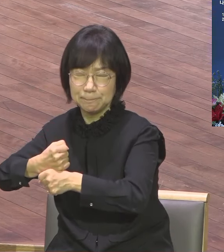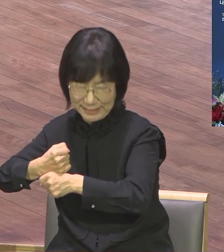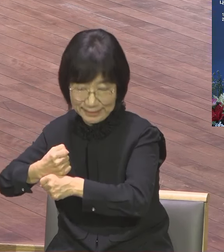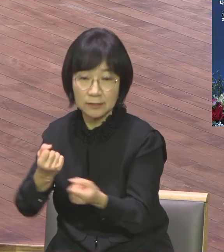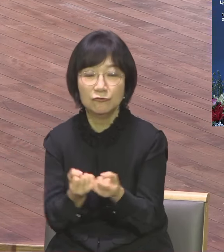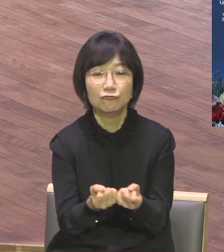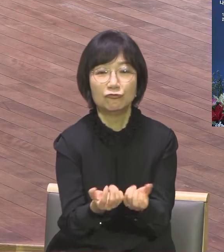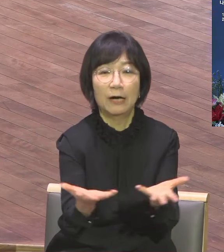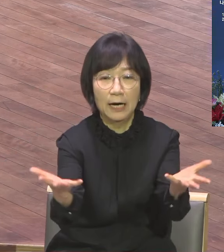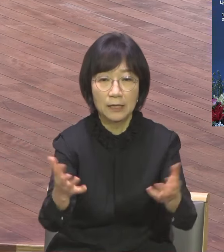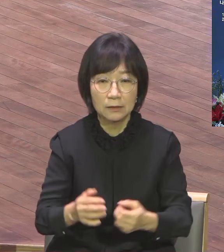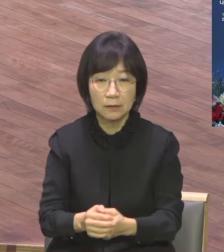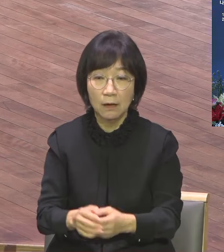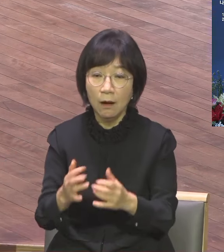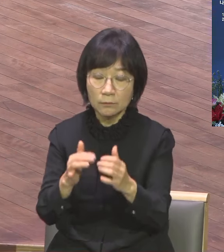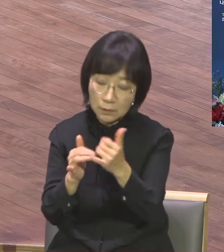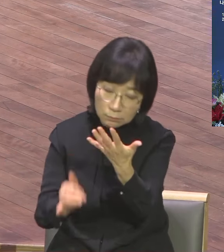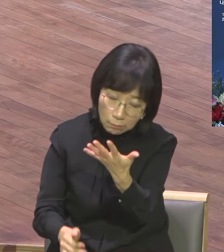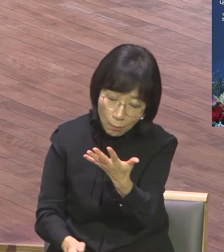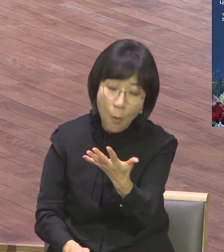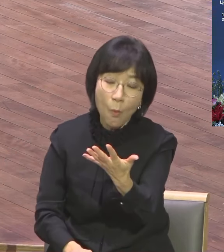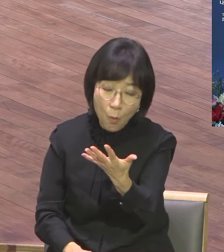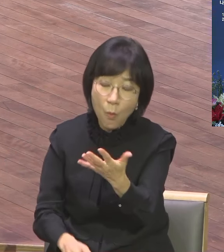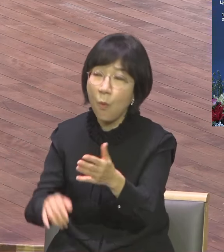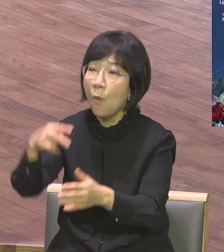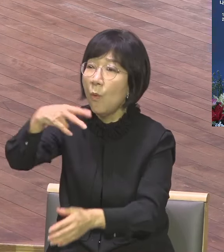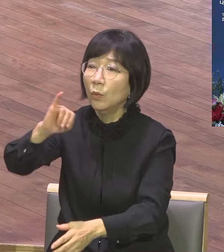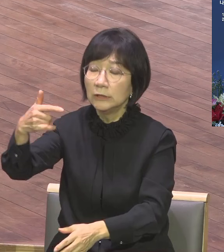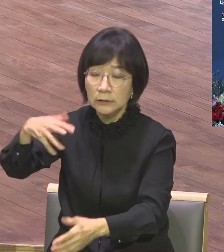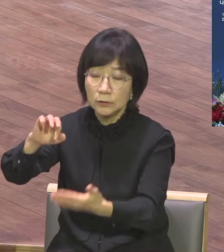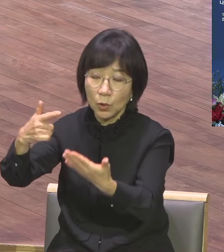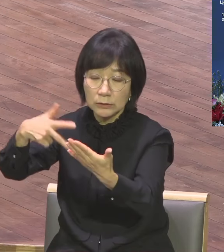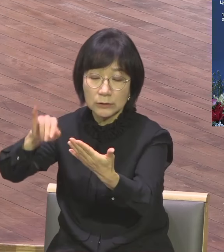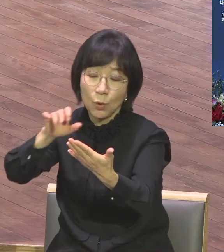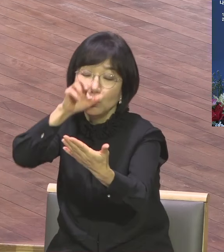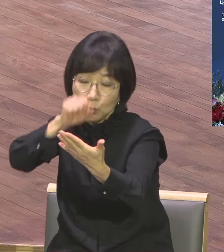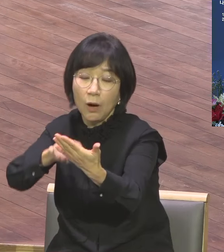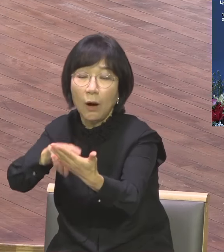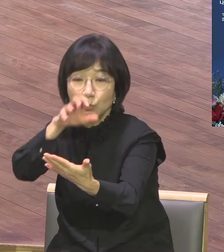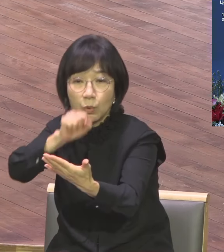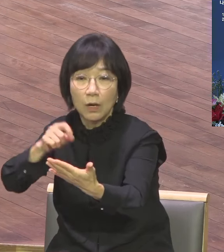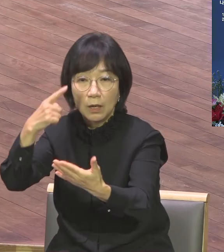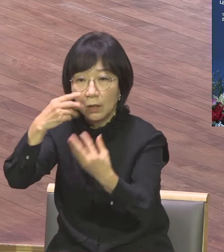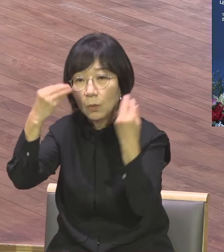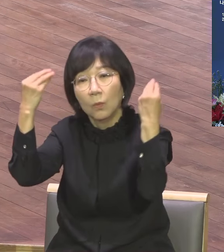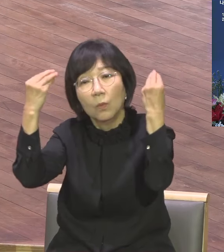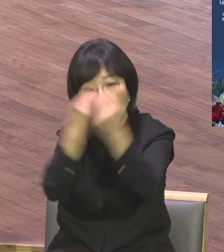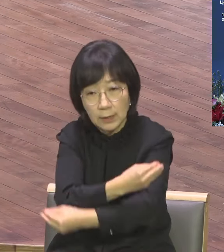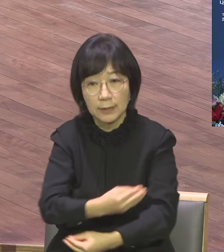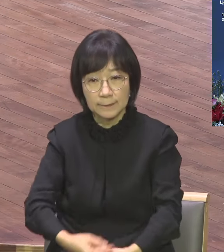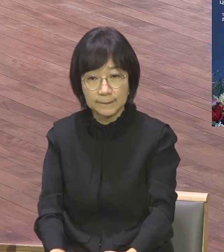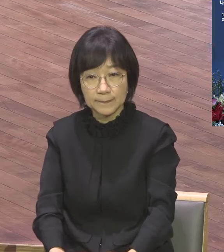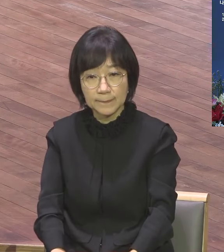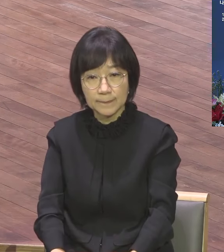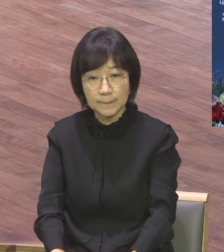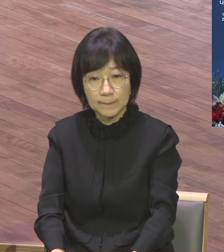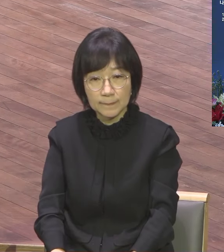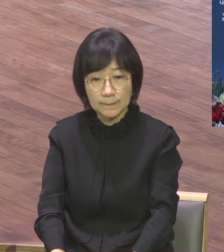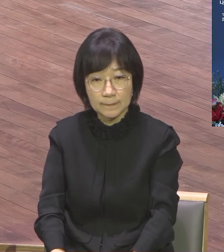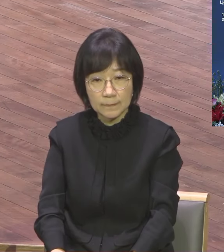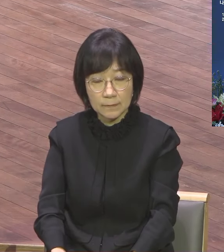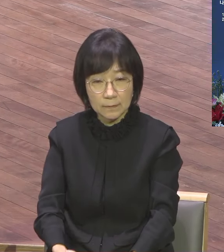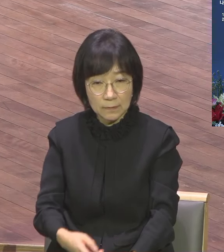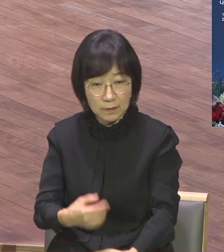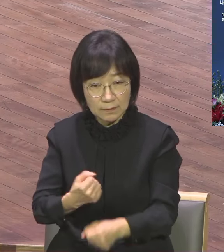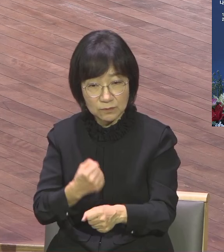돼 있어요. 엄청 잘 돼 있습니다. 엄청 투자를 해가지고 사람들이 검색하다가 혹 하도록 혹 빠지도록